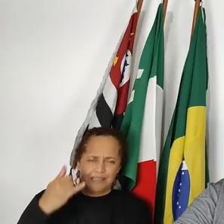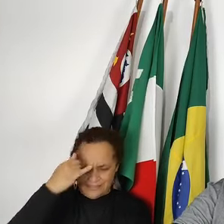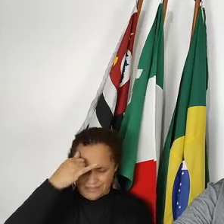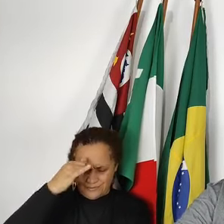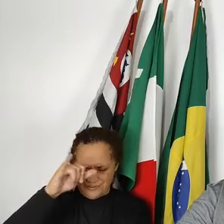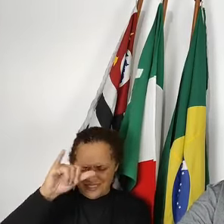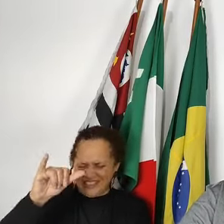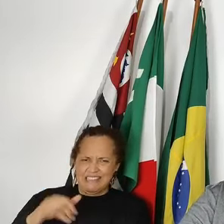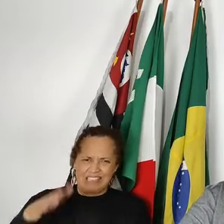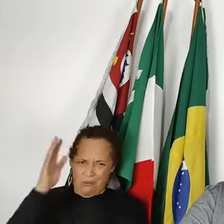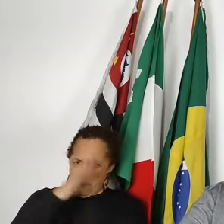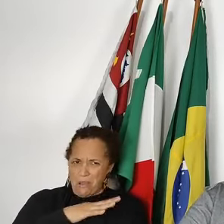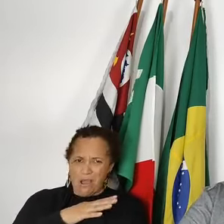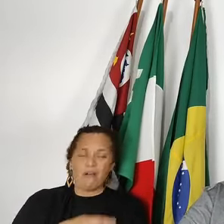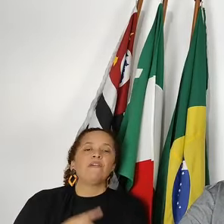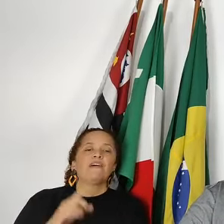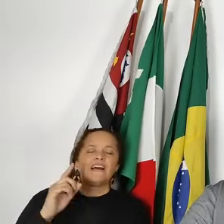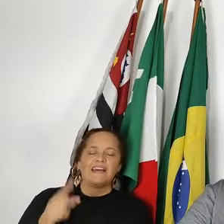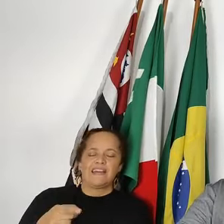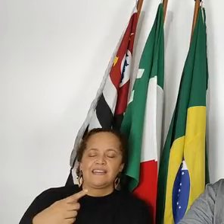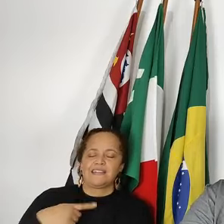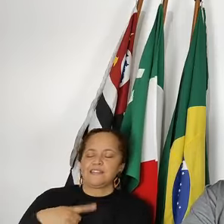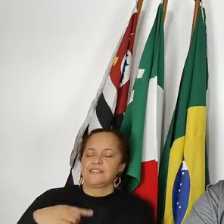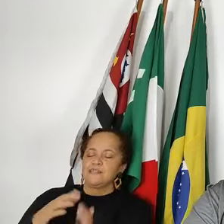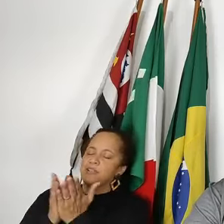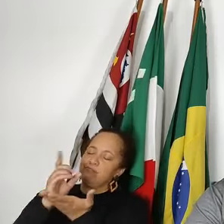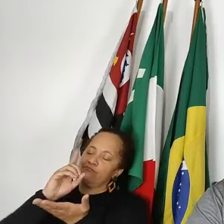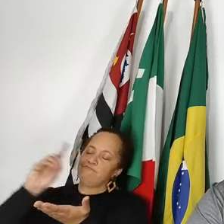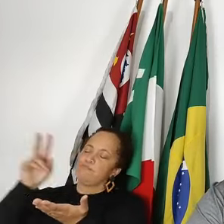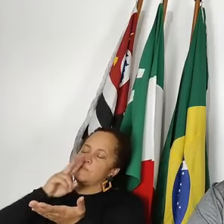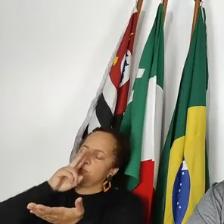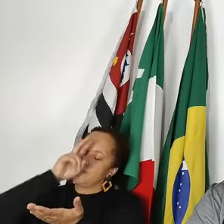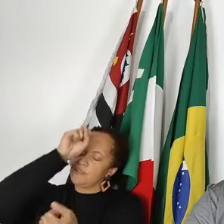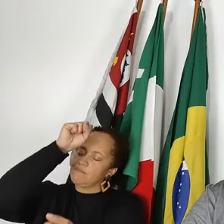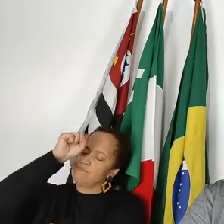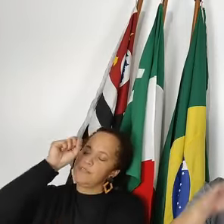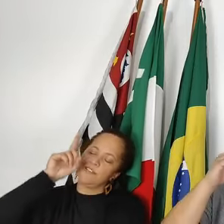situação nós nos enchendo da palavra de Deus, nos fortalecendo